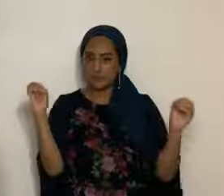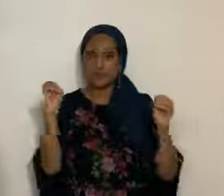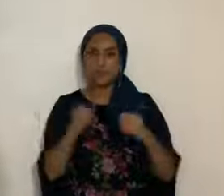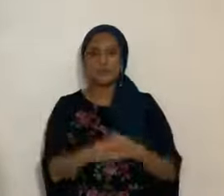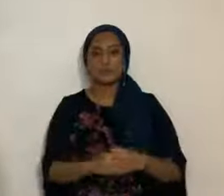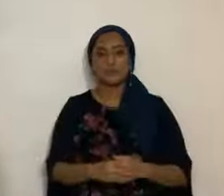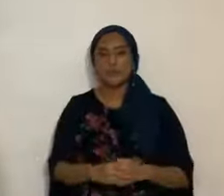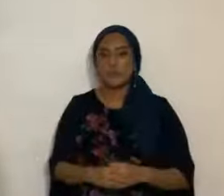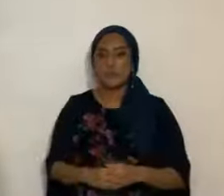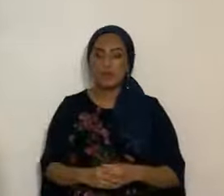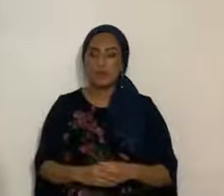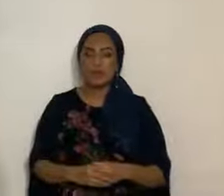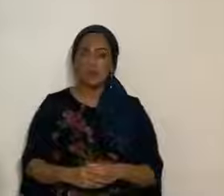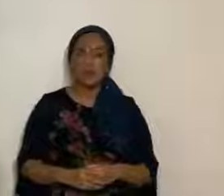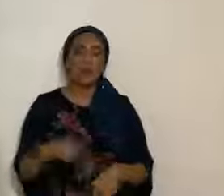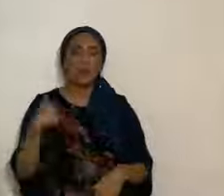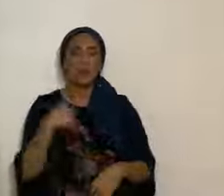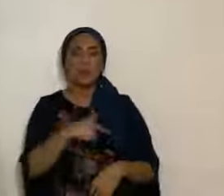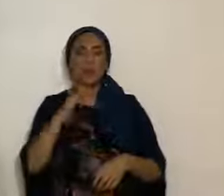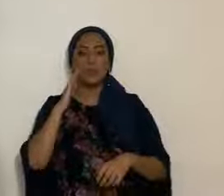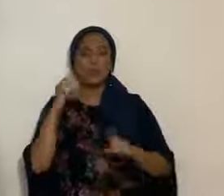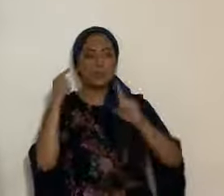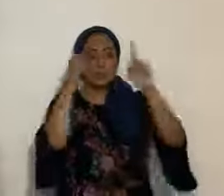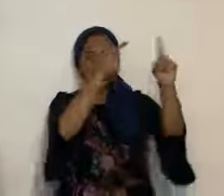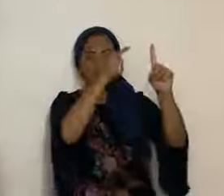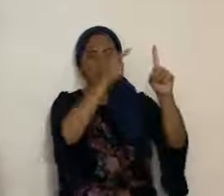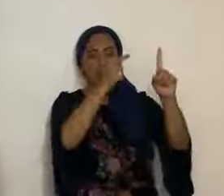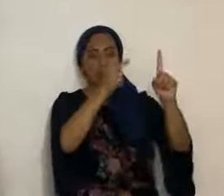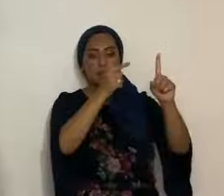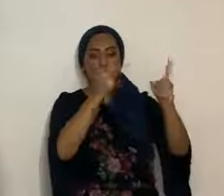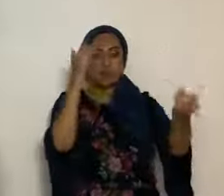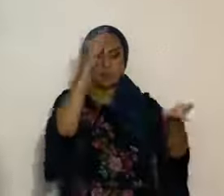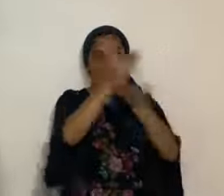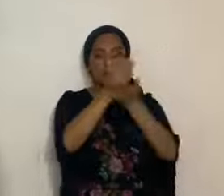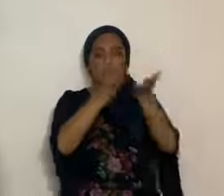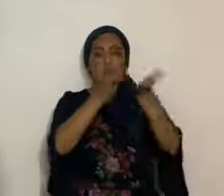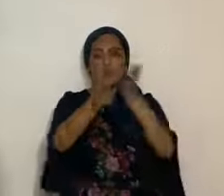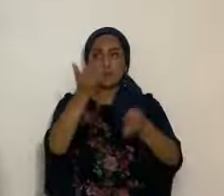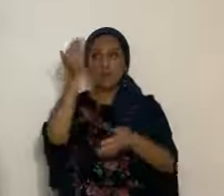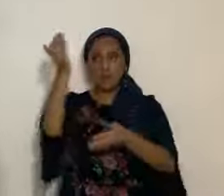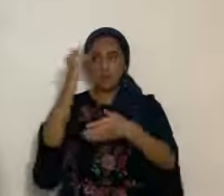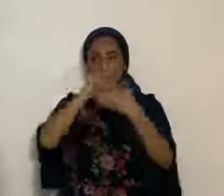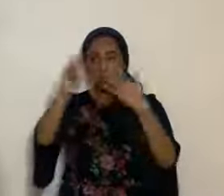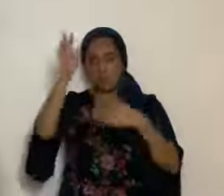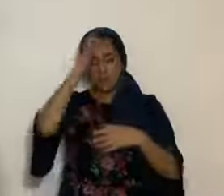dije, llegaremos a la meta, que es servir al Padre Eterno por siempre.